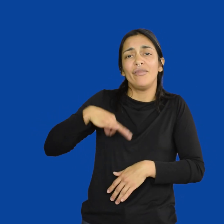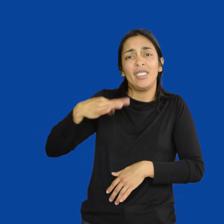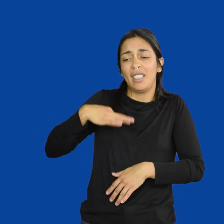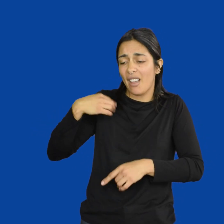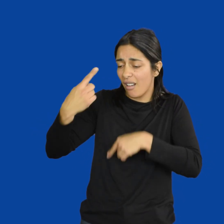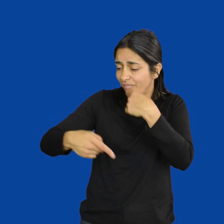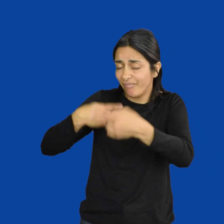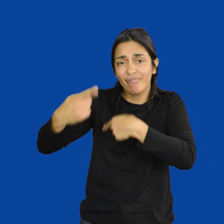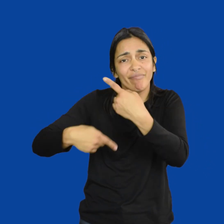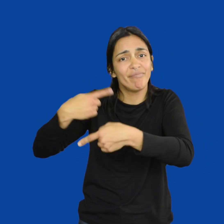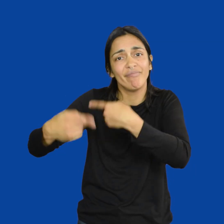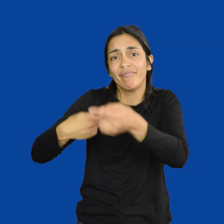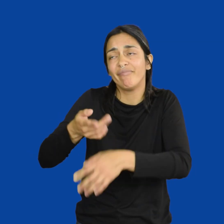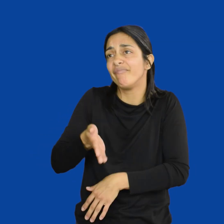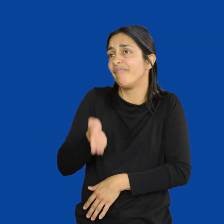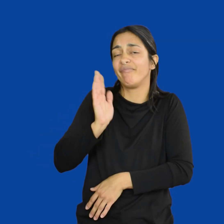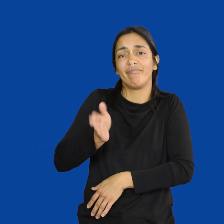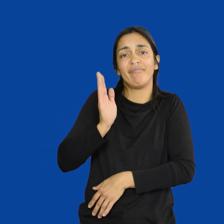la falta de quien los escuchase.